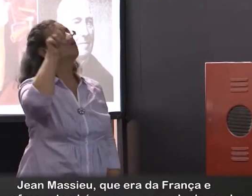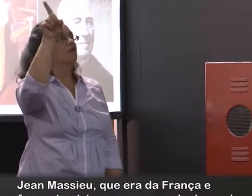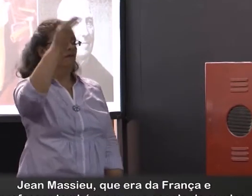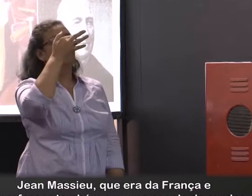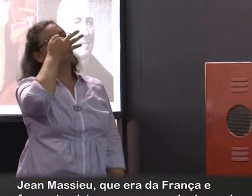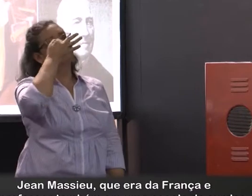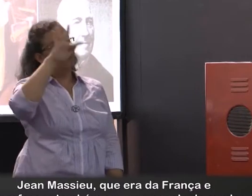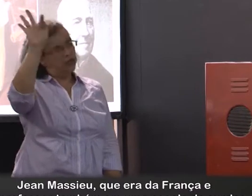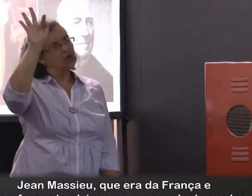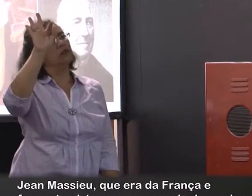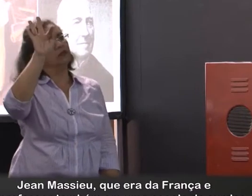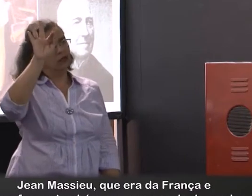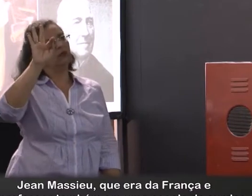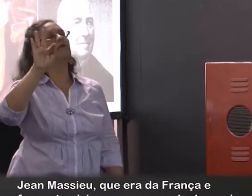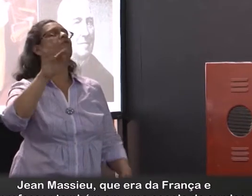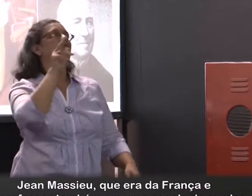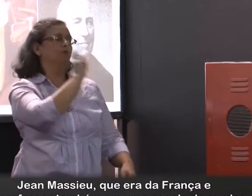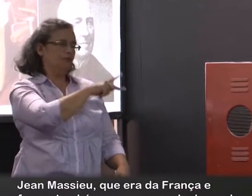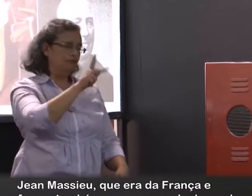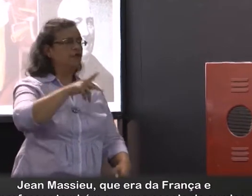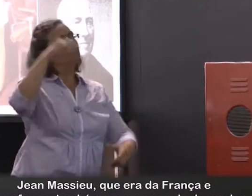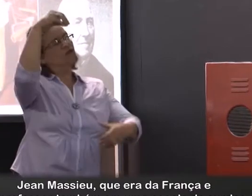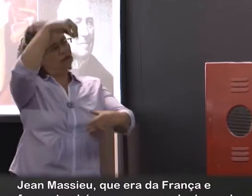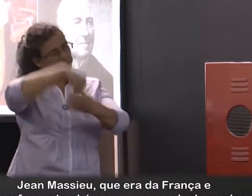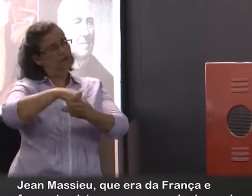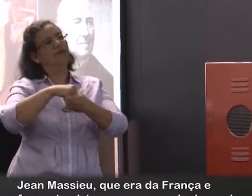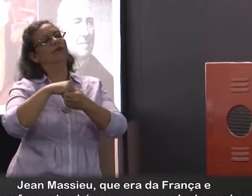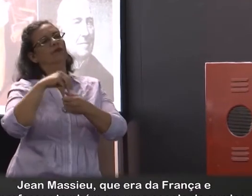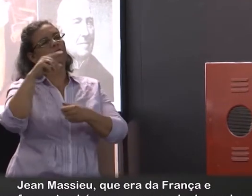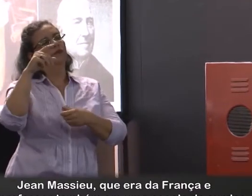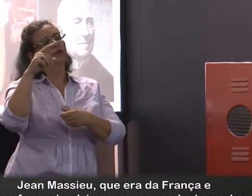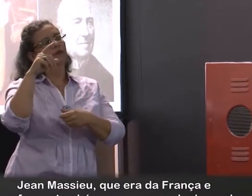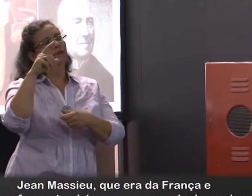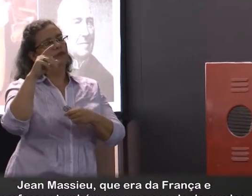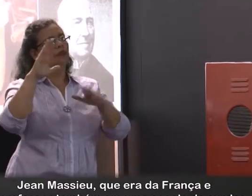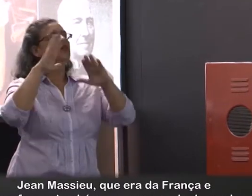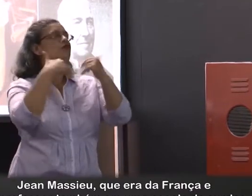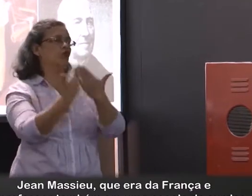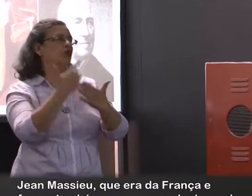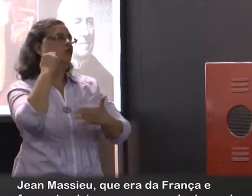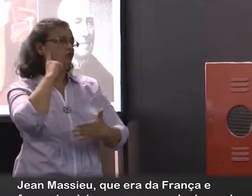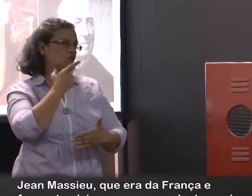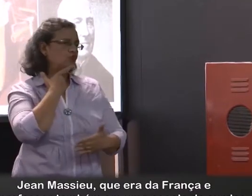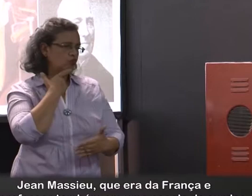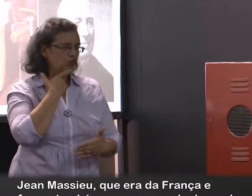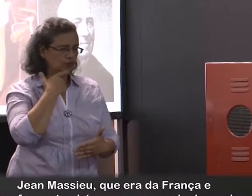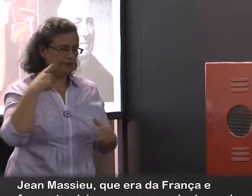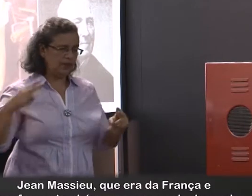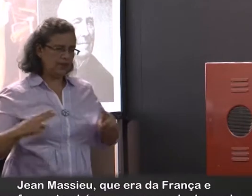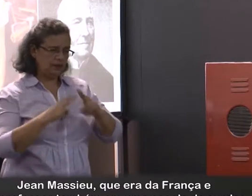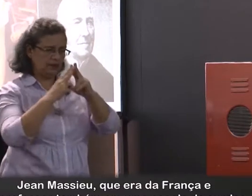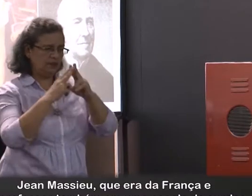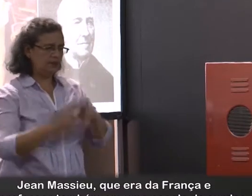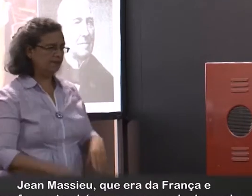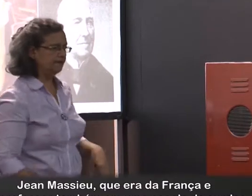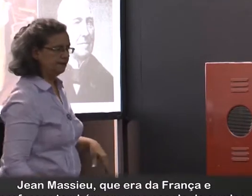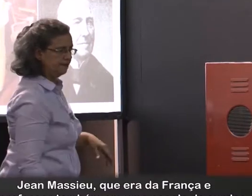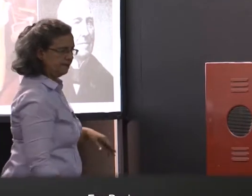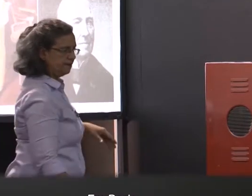E Jean Massier, que era da França e era um professor também numa escola de surdos